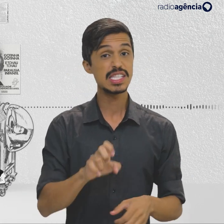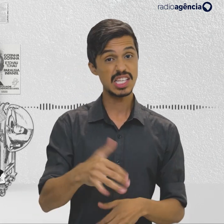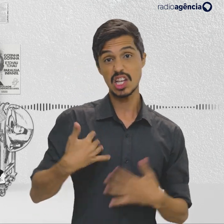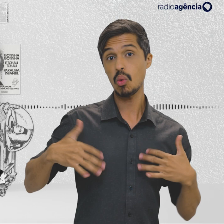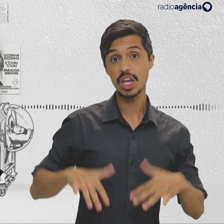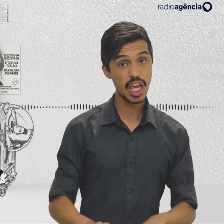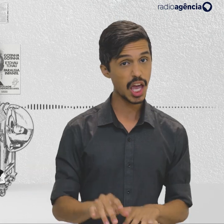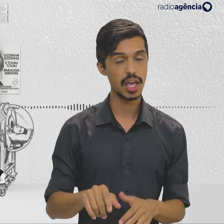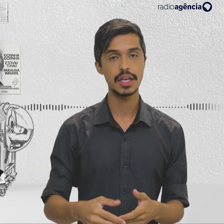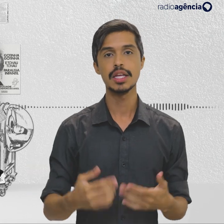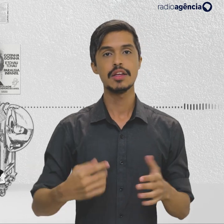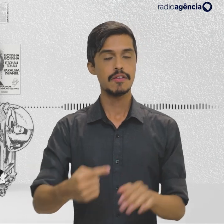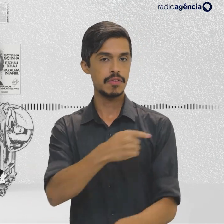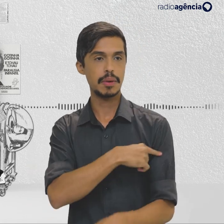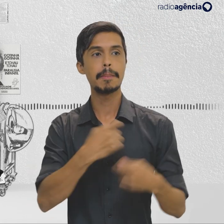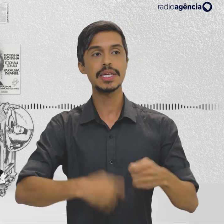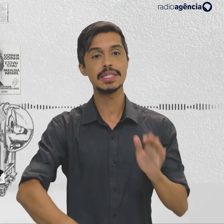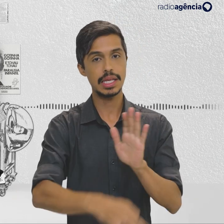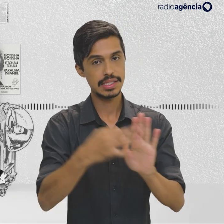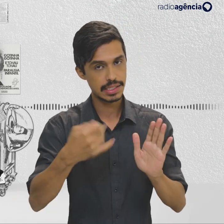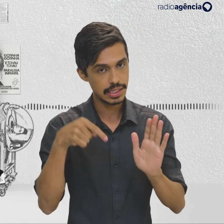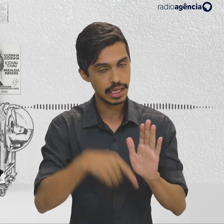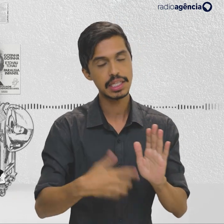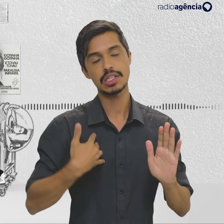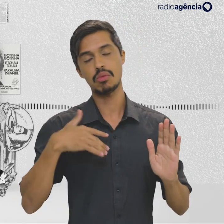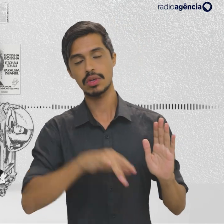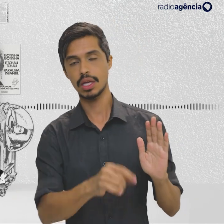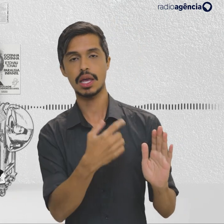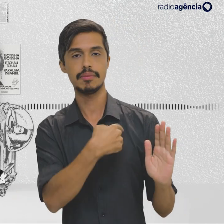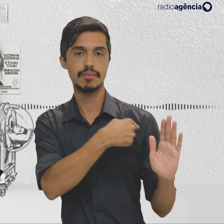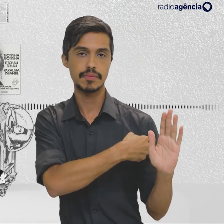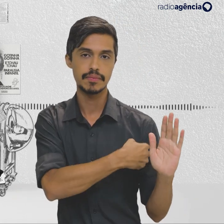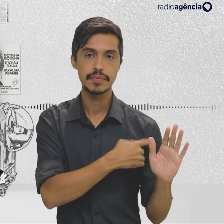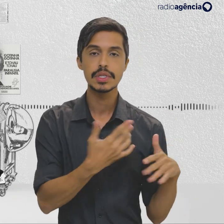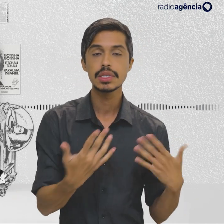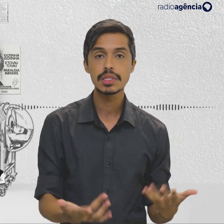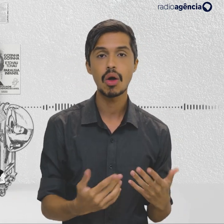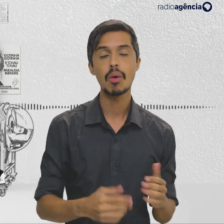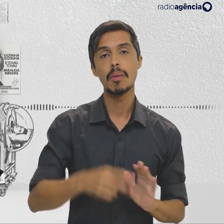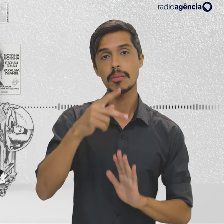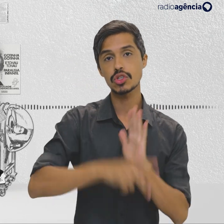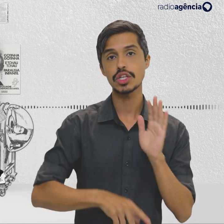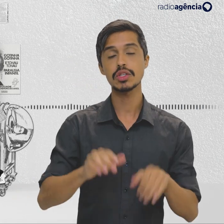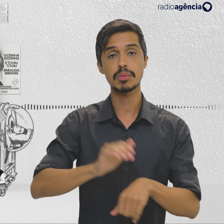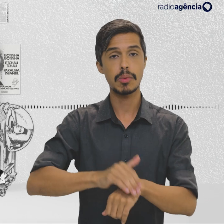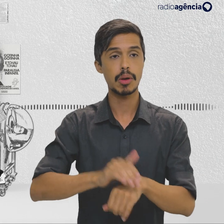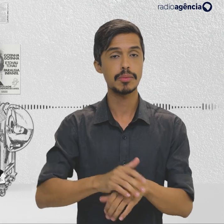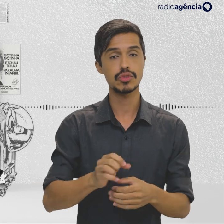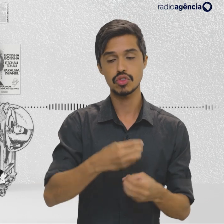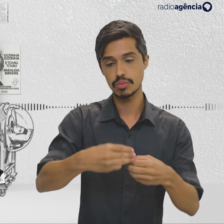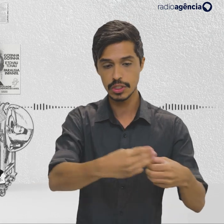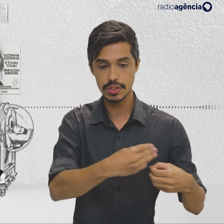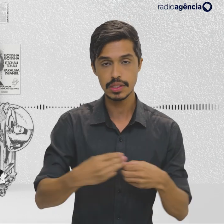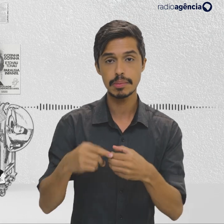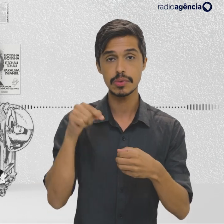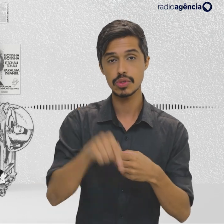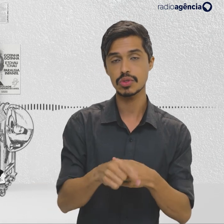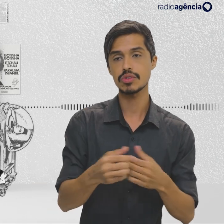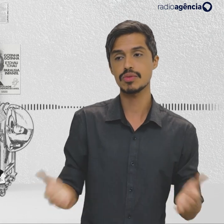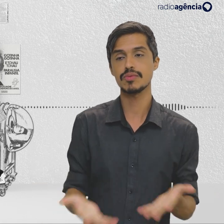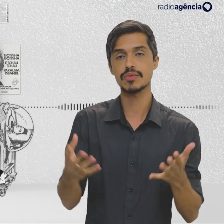quiser tem que assinar um termo de recusa de vacinação municípios também T desenvolvido programas próprios de vacinação